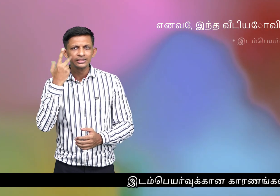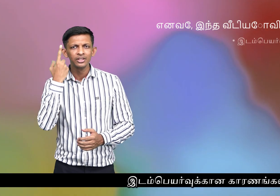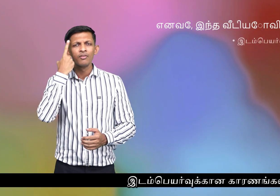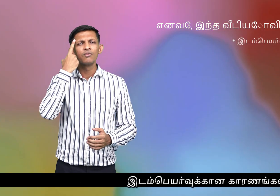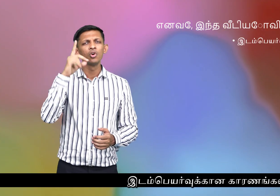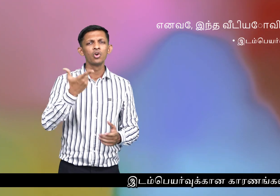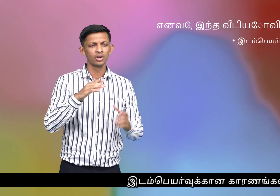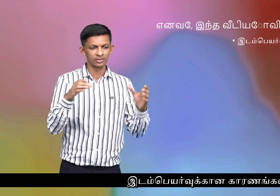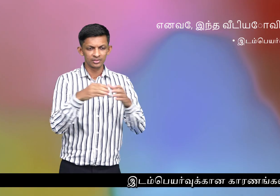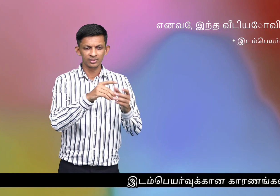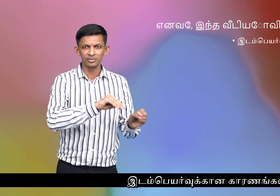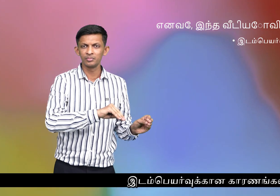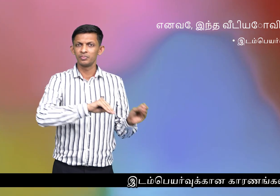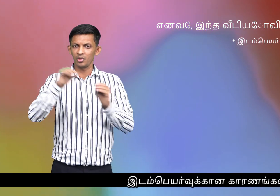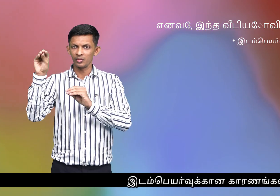இடம்பெயர்வுக்கான காரணங்கள்,